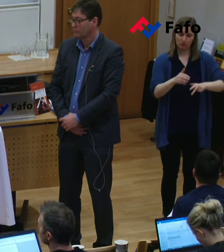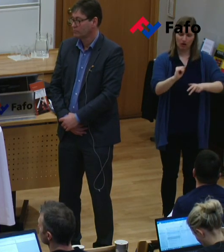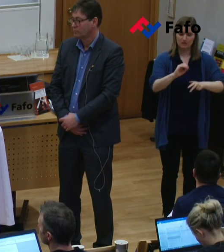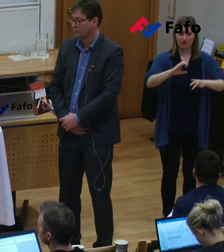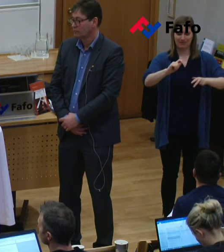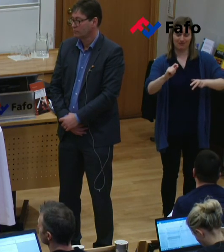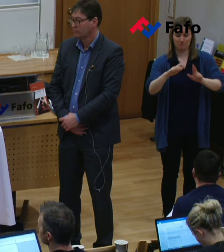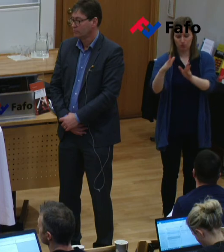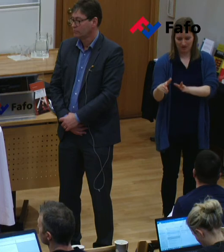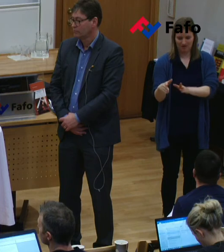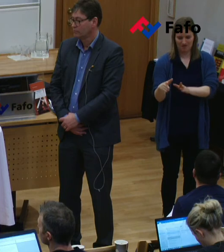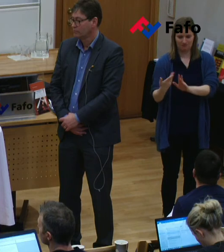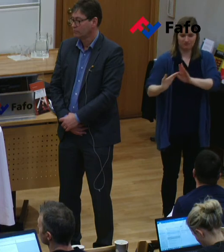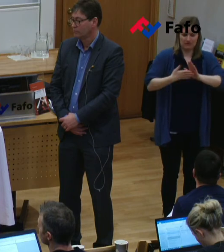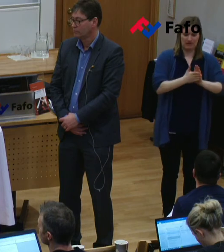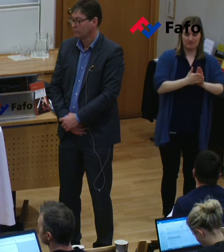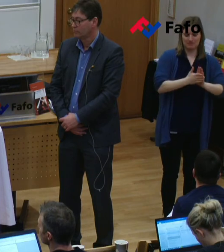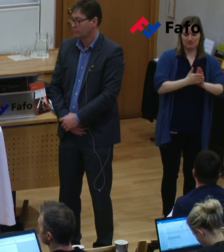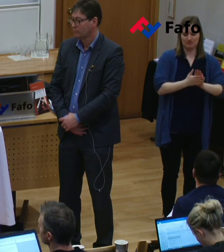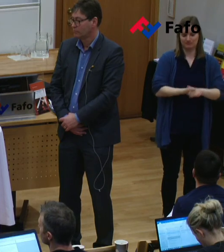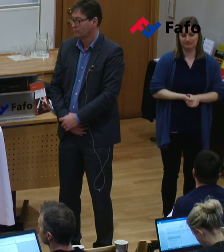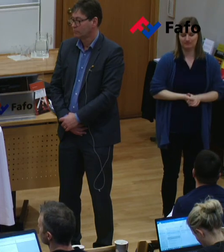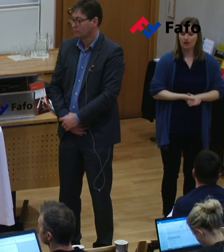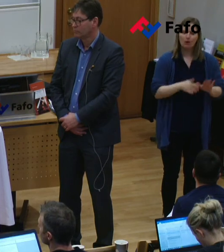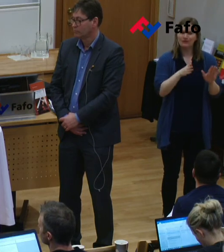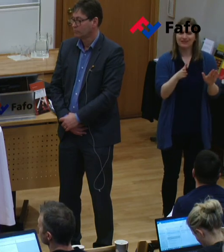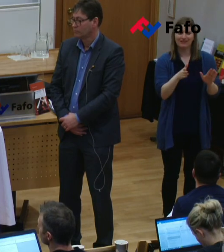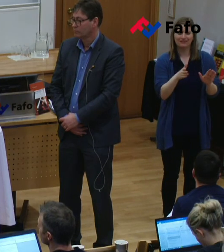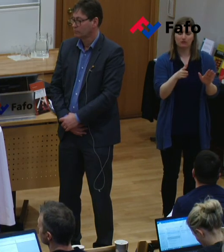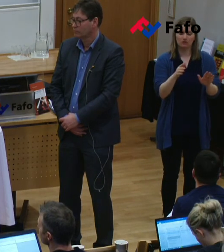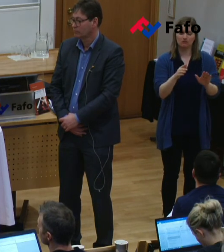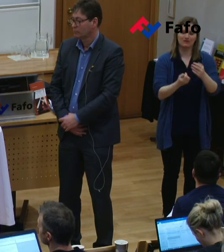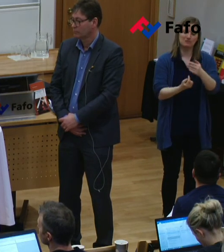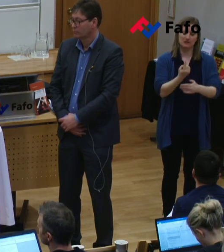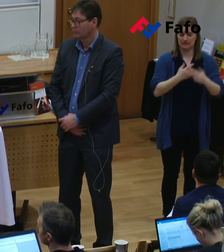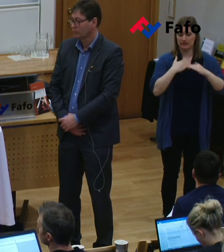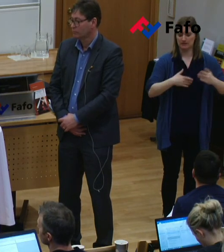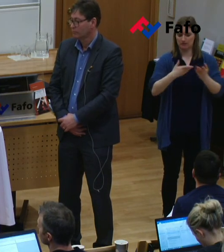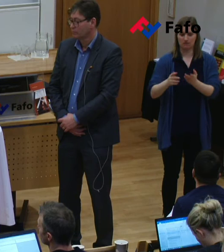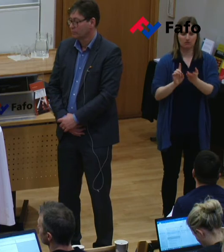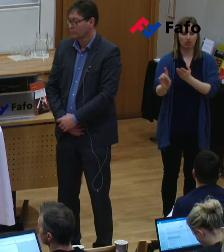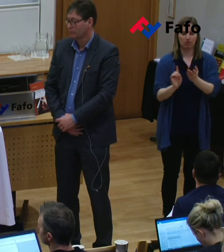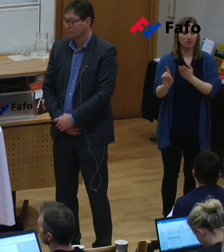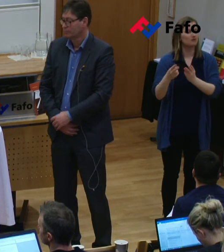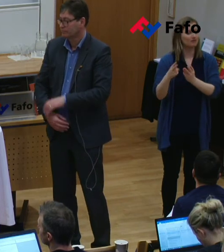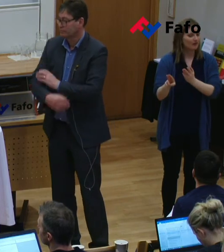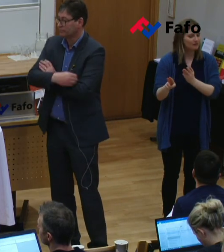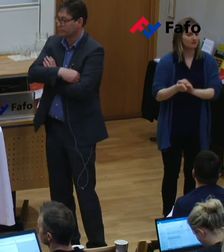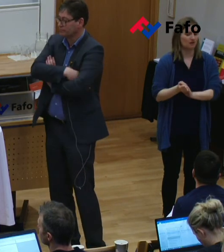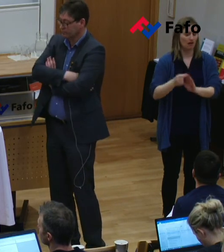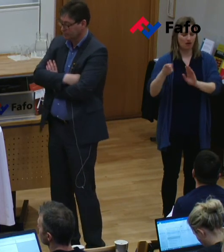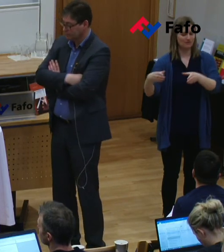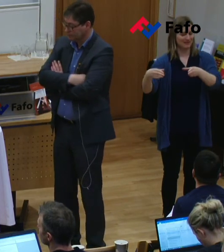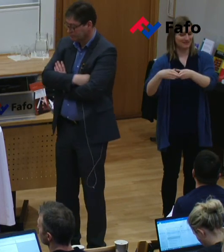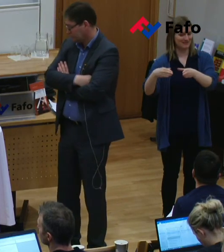ACT-modellen inn og ha det. Og det ikke at du skal dra til spesialisthelsetjenesten, hele poenget at